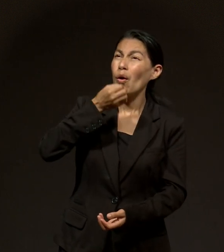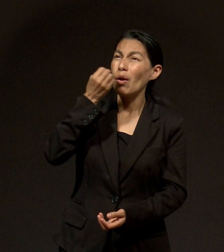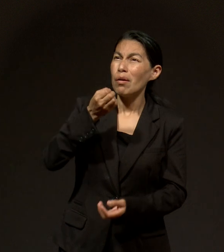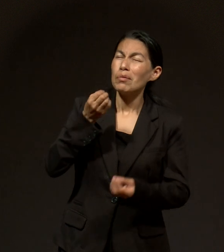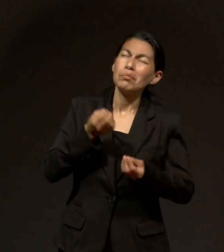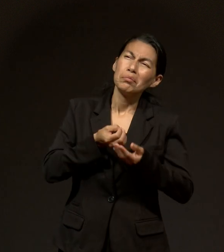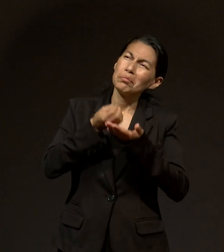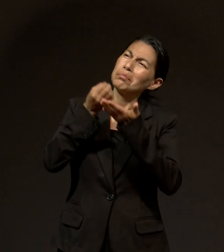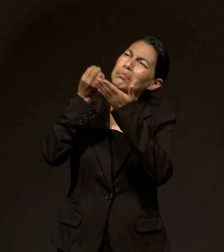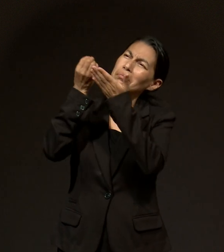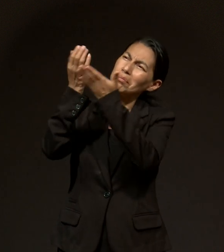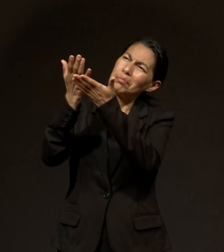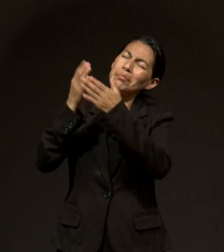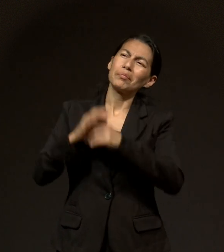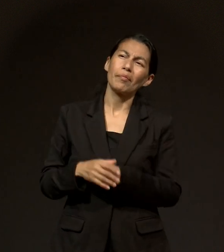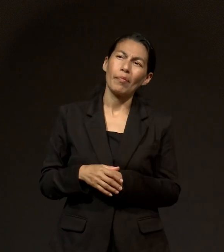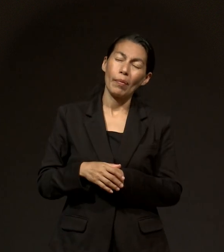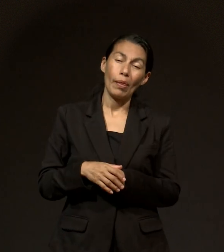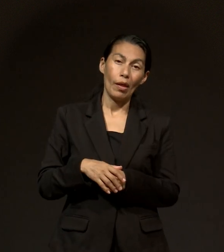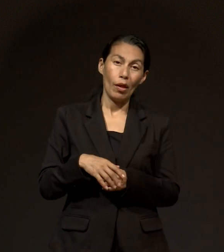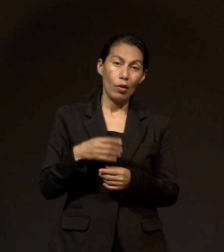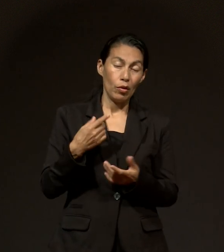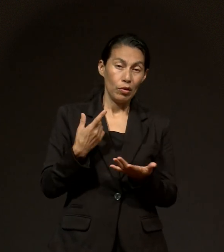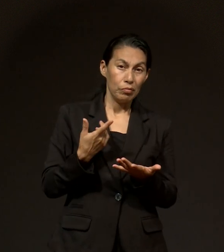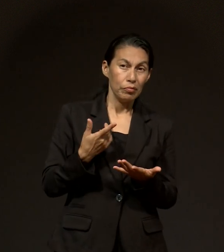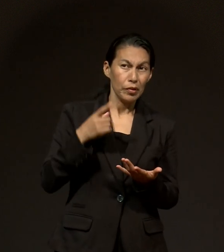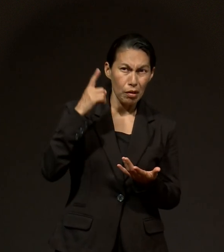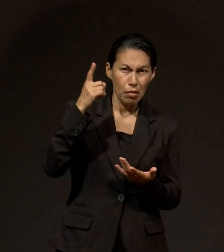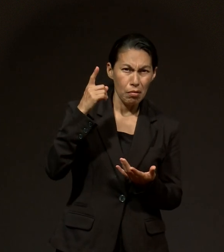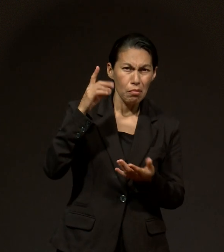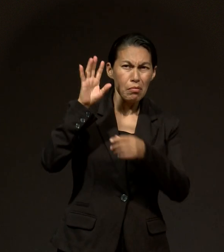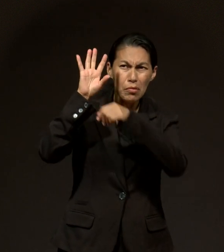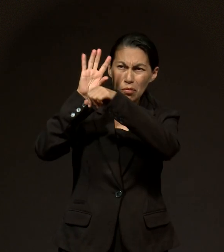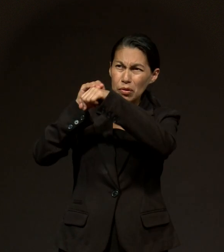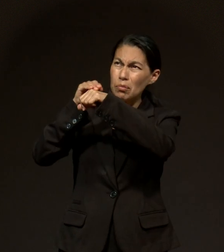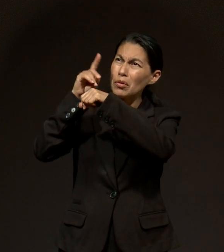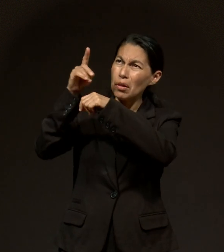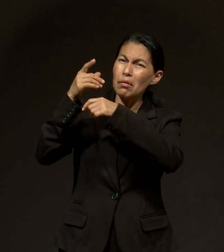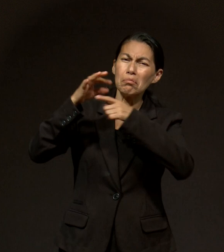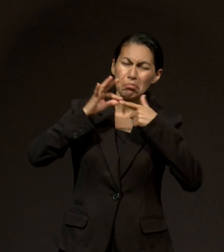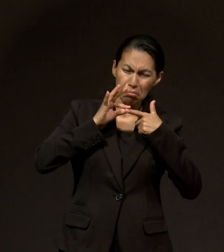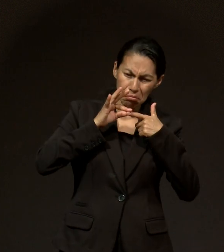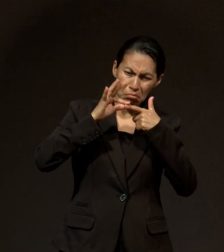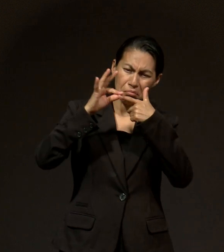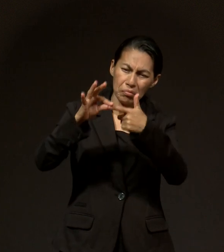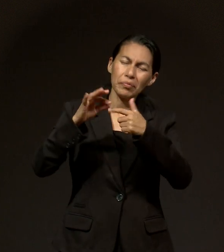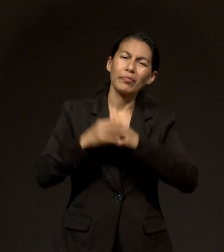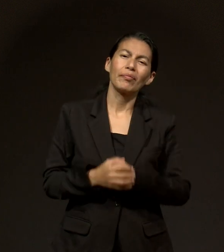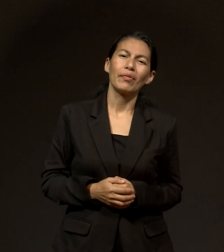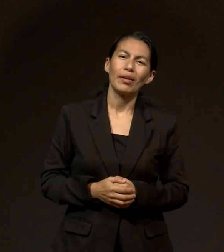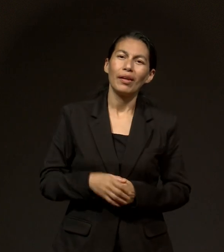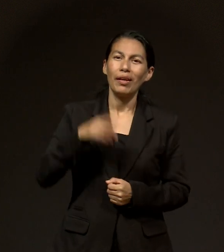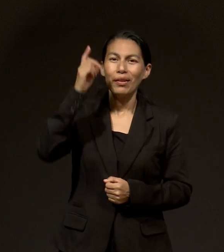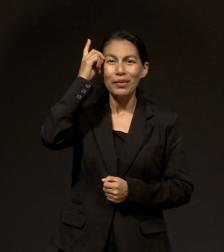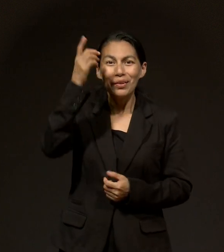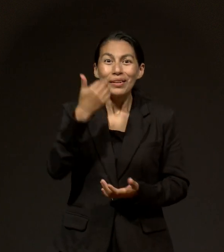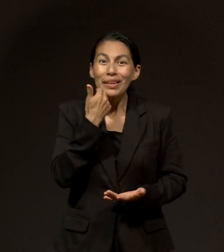a Él le corresponde, la capacidad para que nos dirija. Y quiero decirles que Dios está